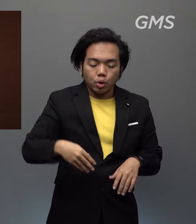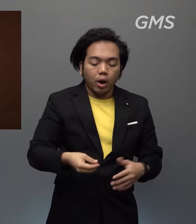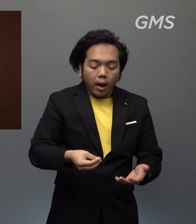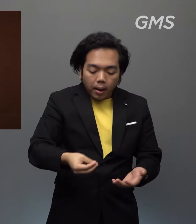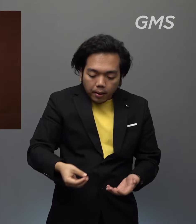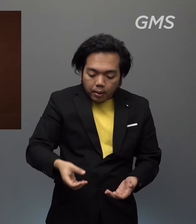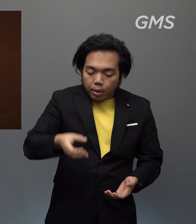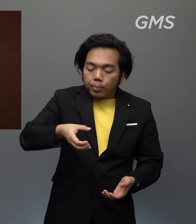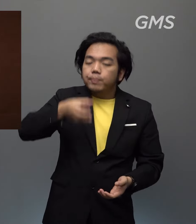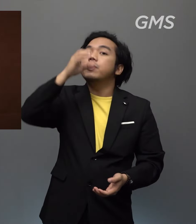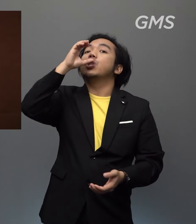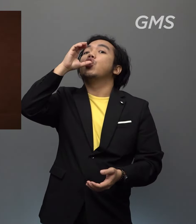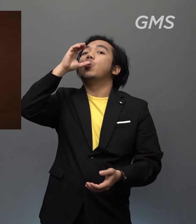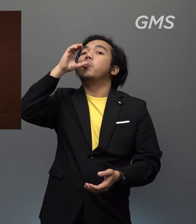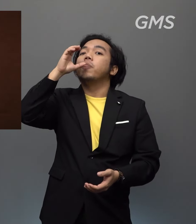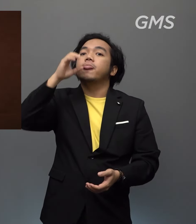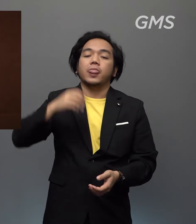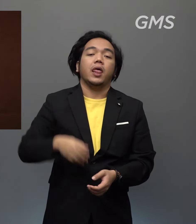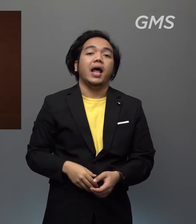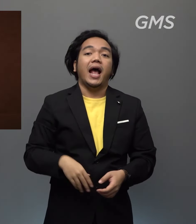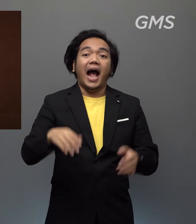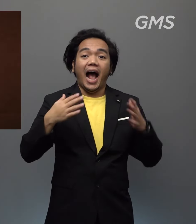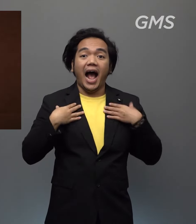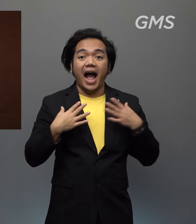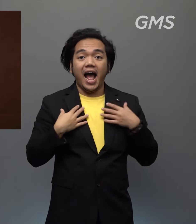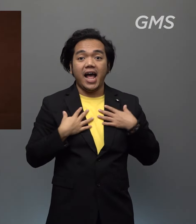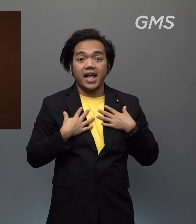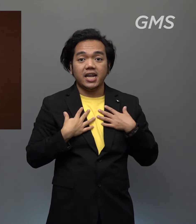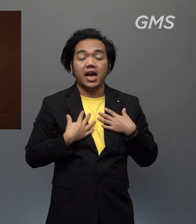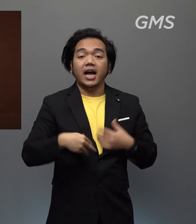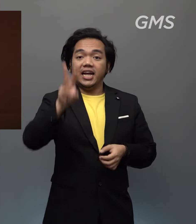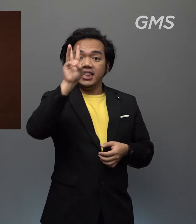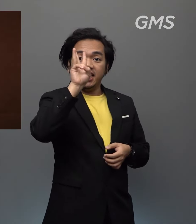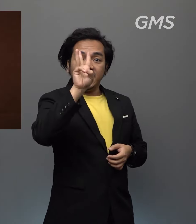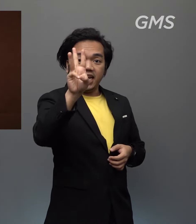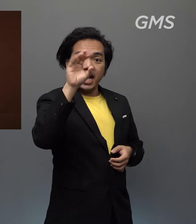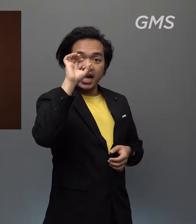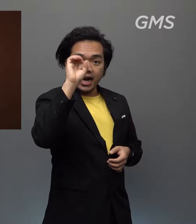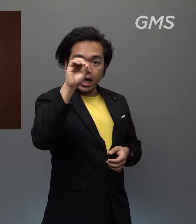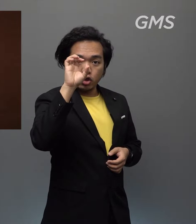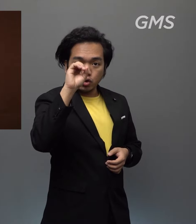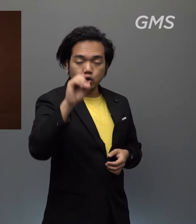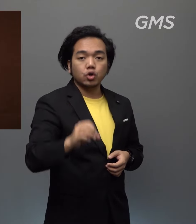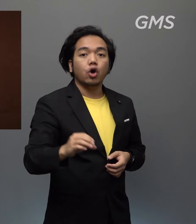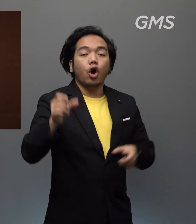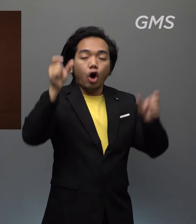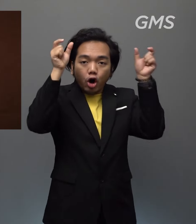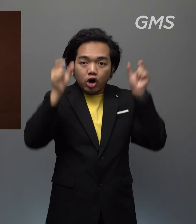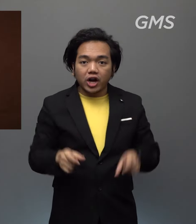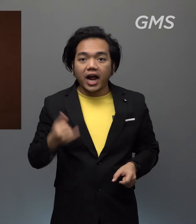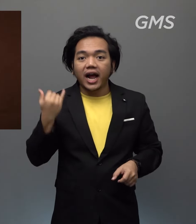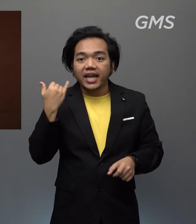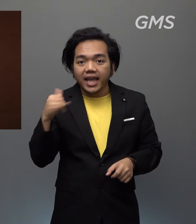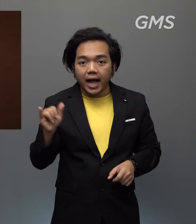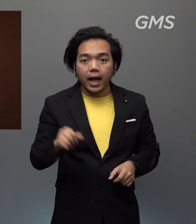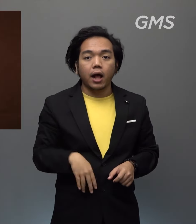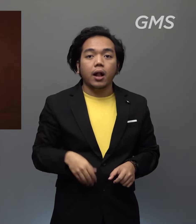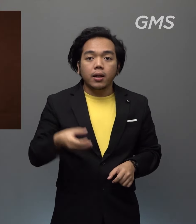9.700 minum seperti anjing dengan menggunakan mulutnya turun dan lidahnya menjilat air seperti anjing,